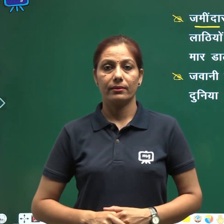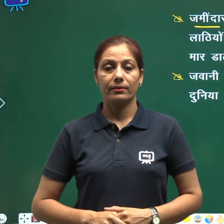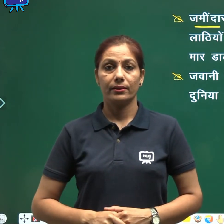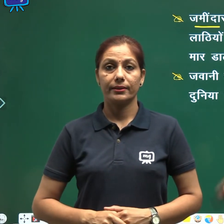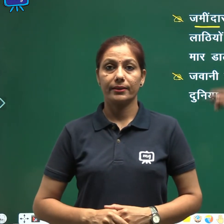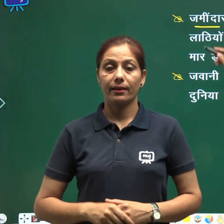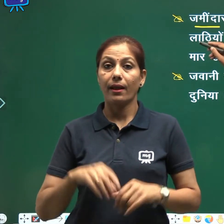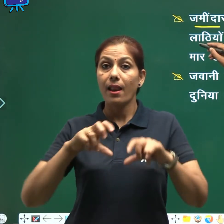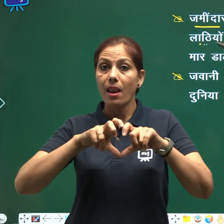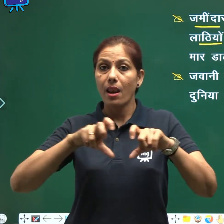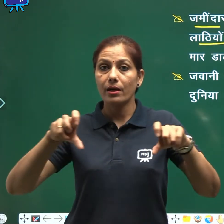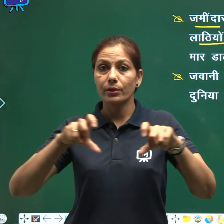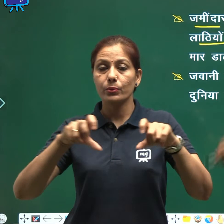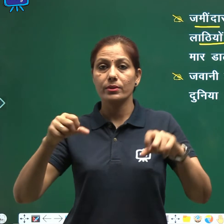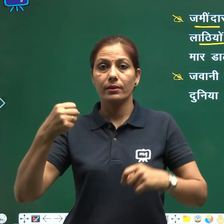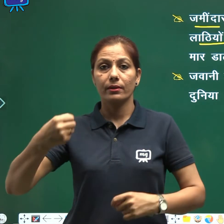लाठियों से